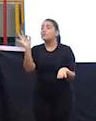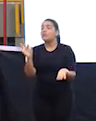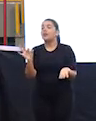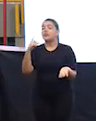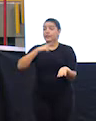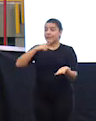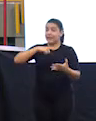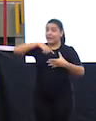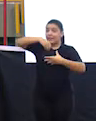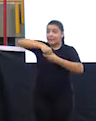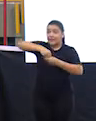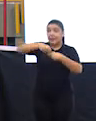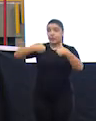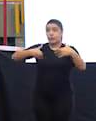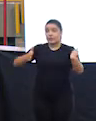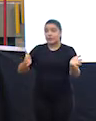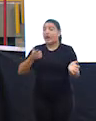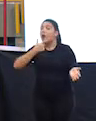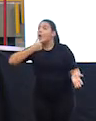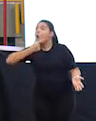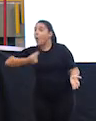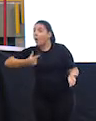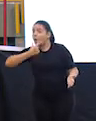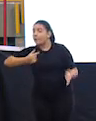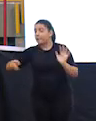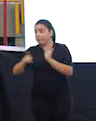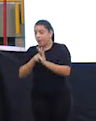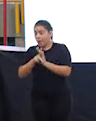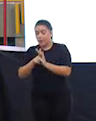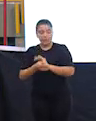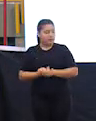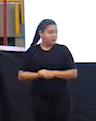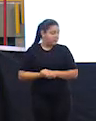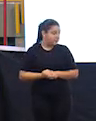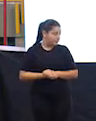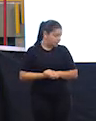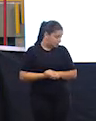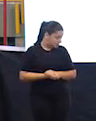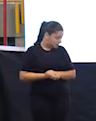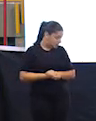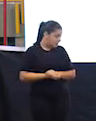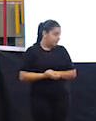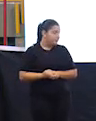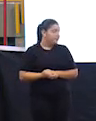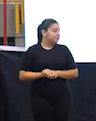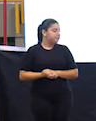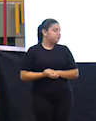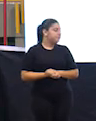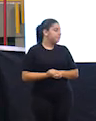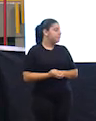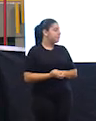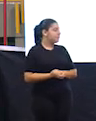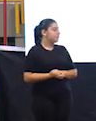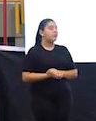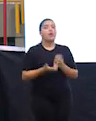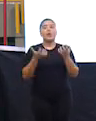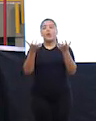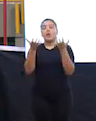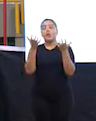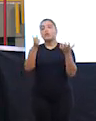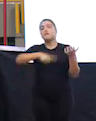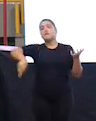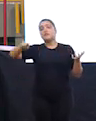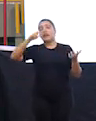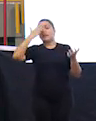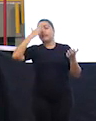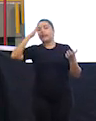percentual de homens? Qual é o percentual de homens? Eu queria que vocês